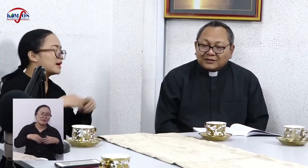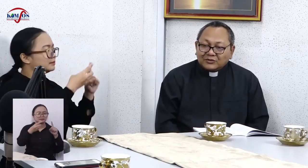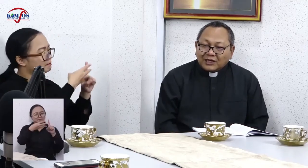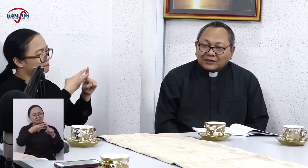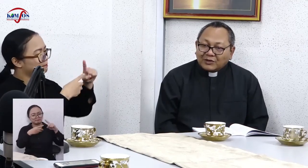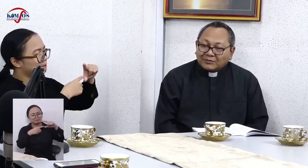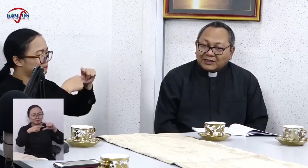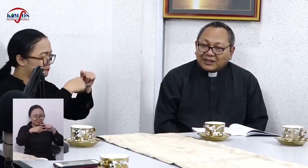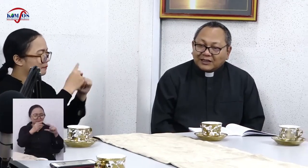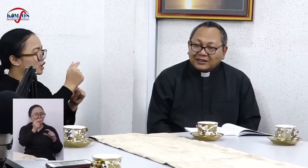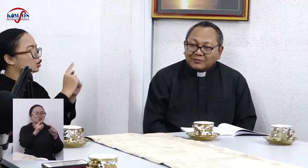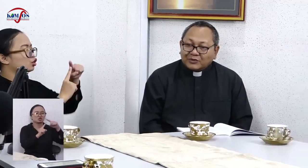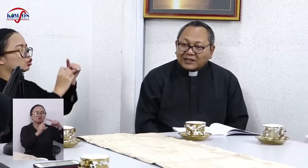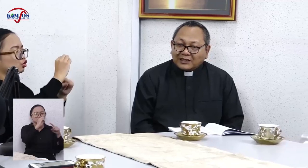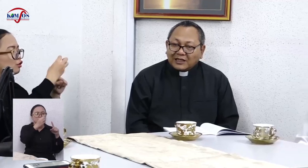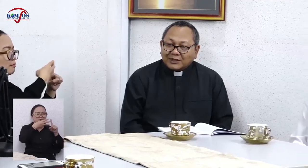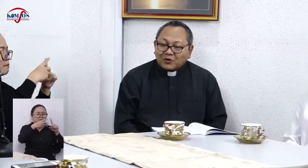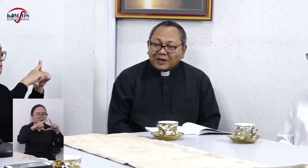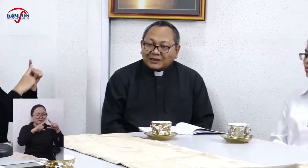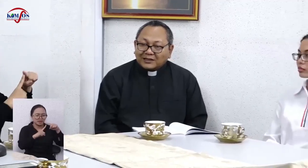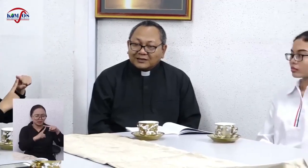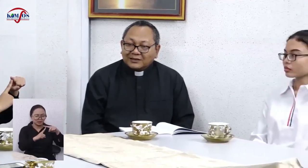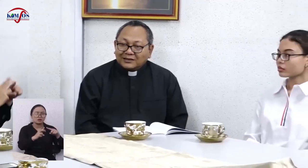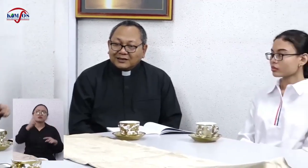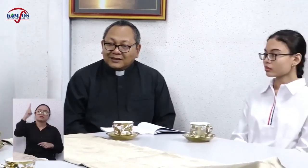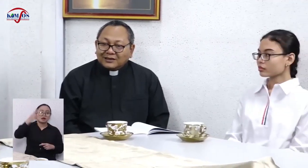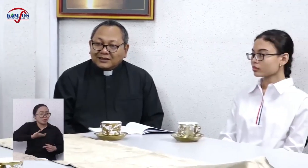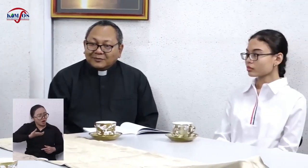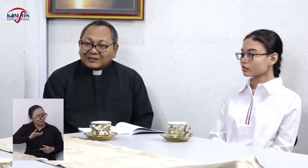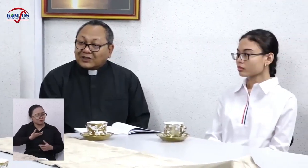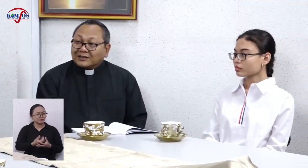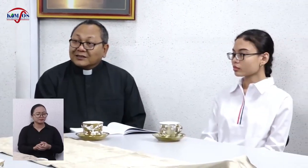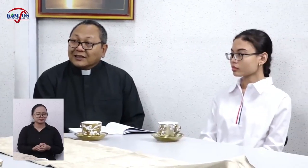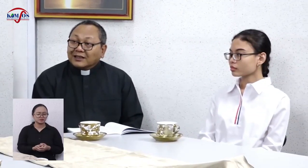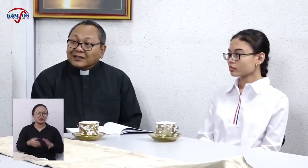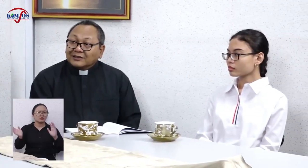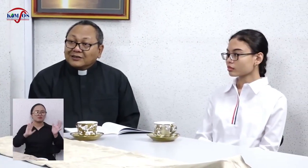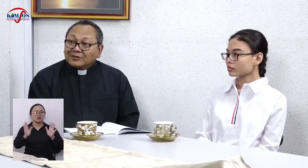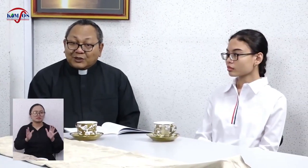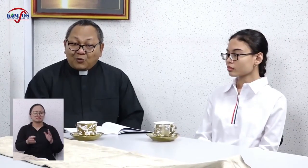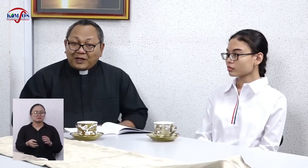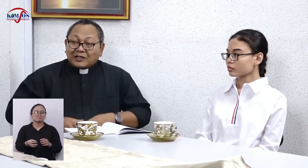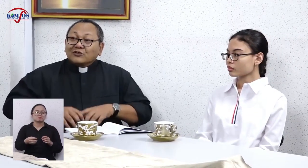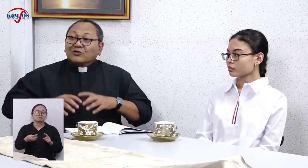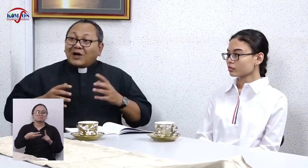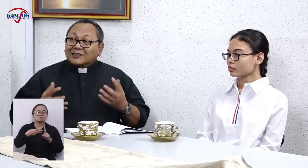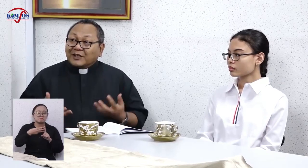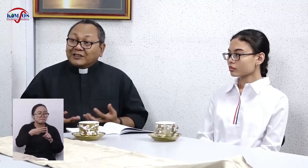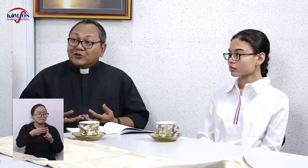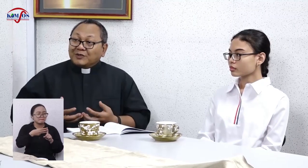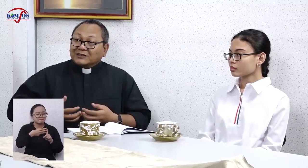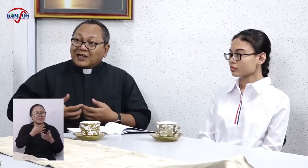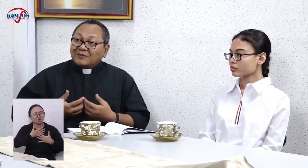juga Tuhan menghendaki bukan hanya pertobatan pastoral ternyata ya pertobatan seluruh